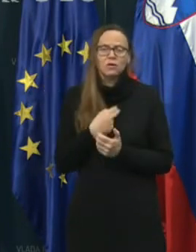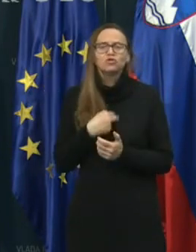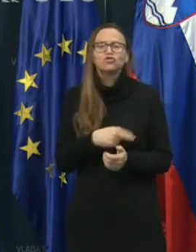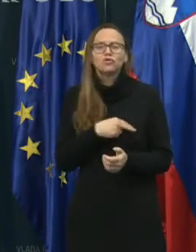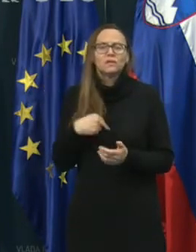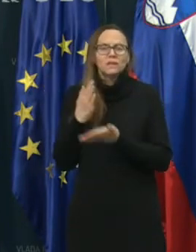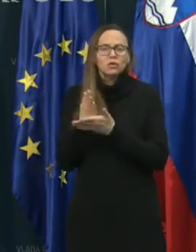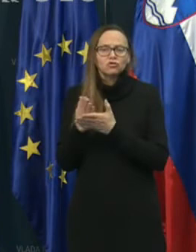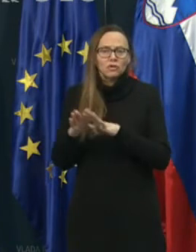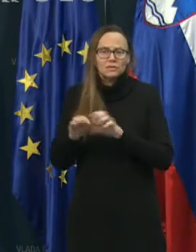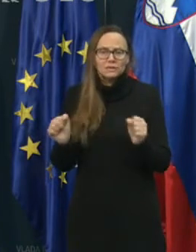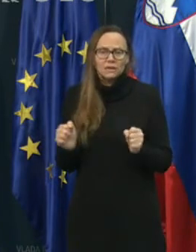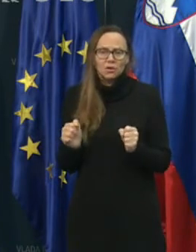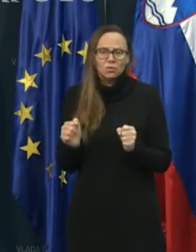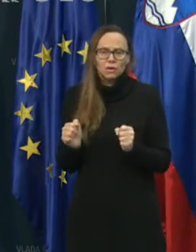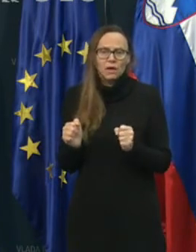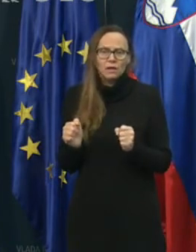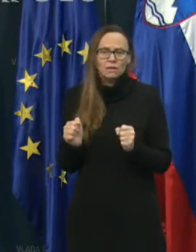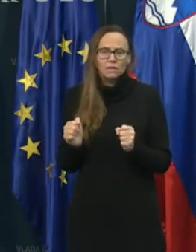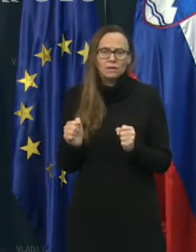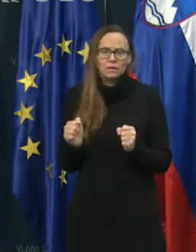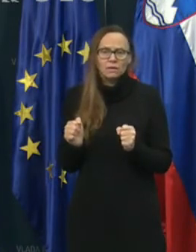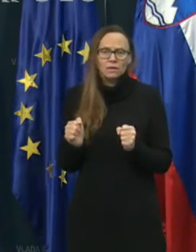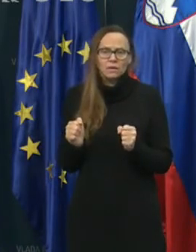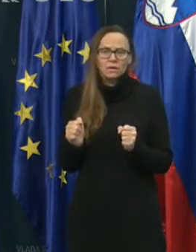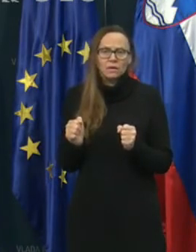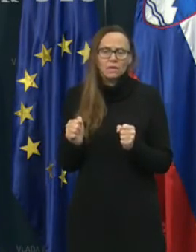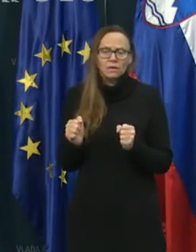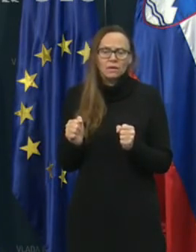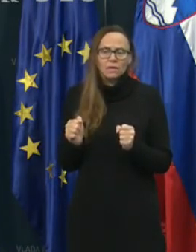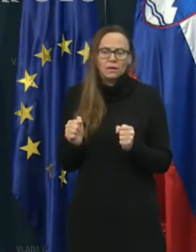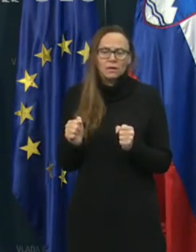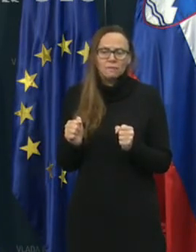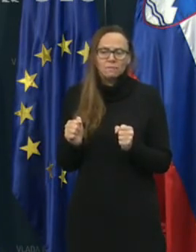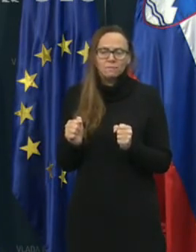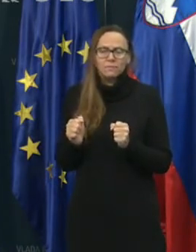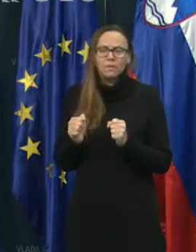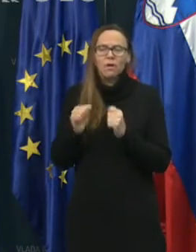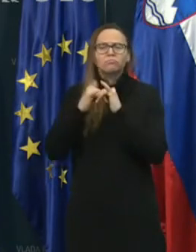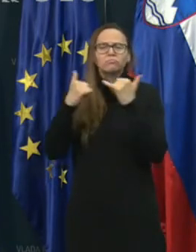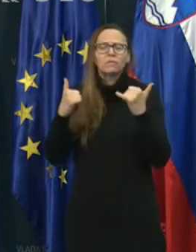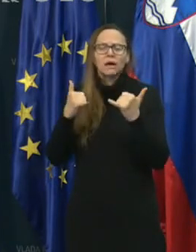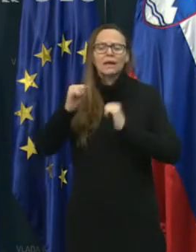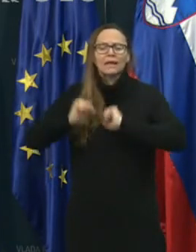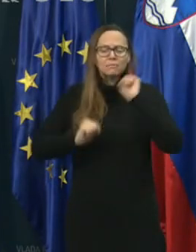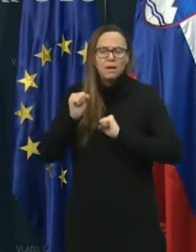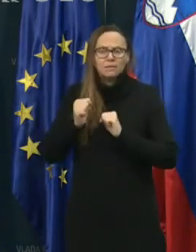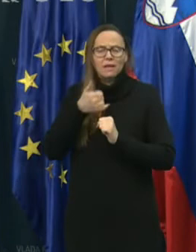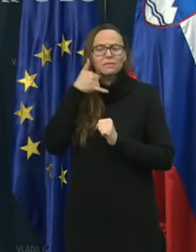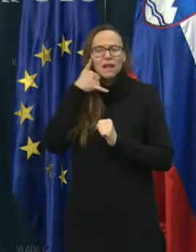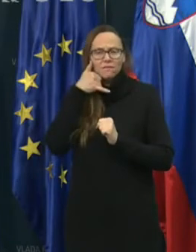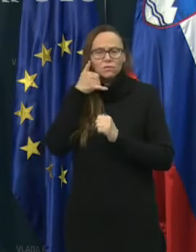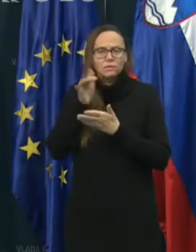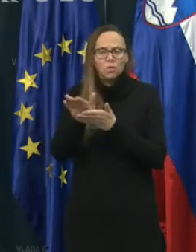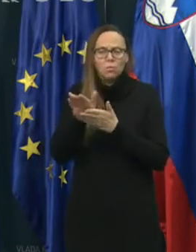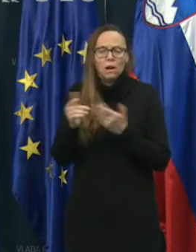že izdeluje profil gibanja telefonskih uporabnikov, da bo lahko uporabnikom